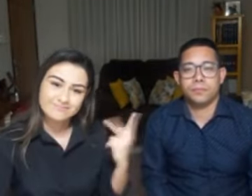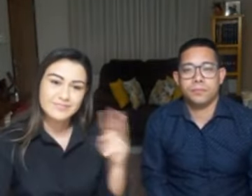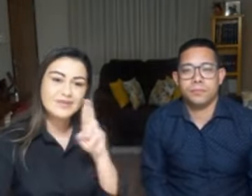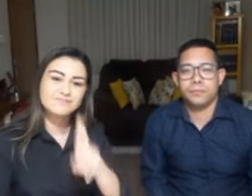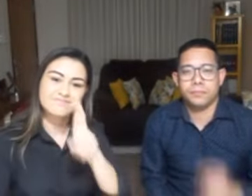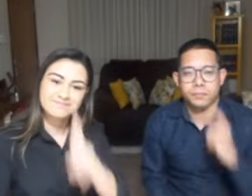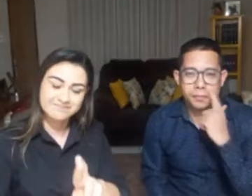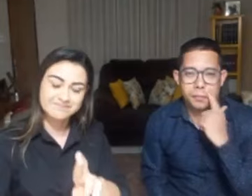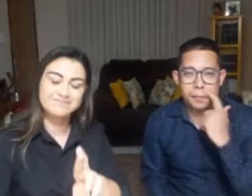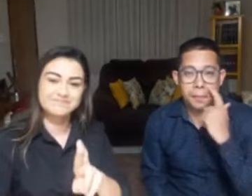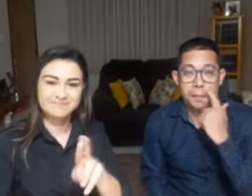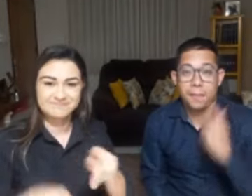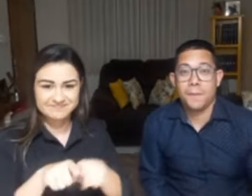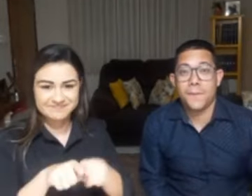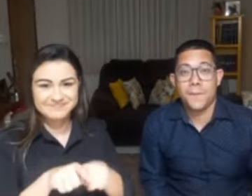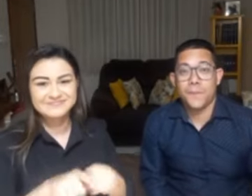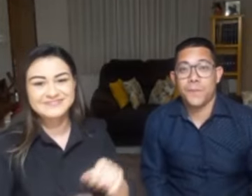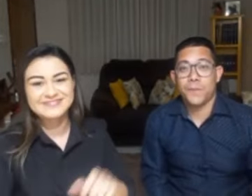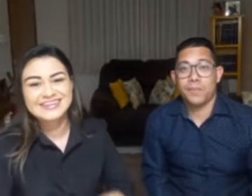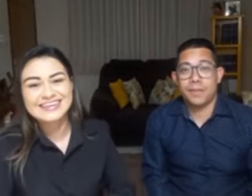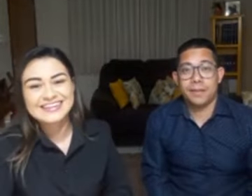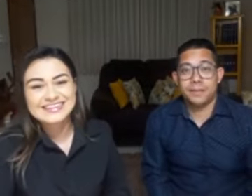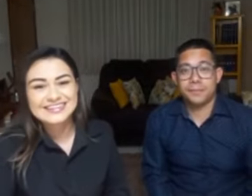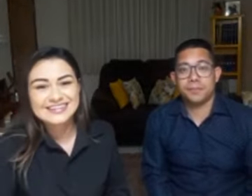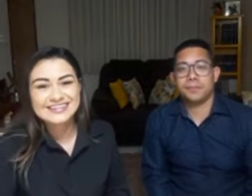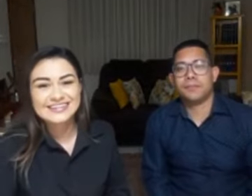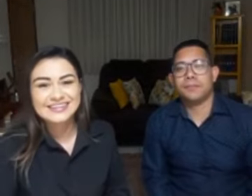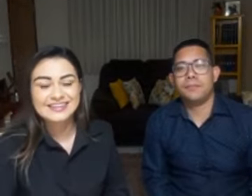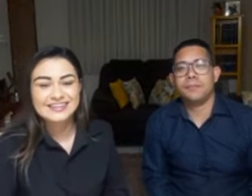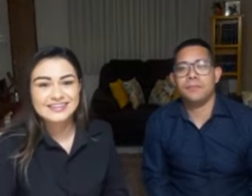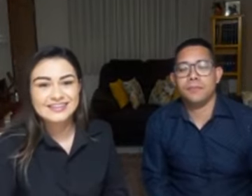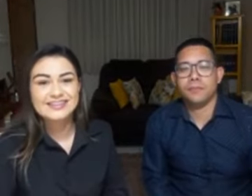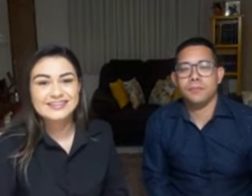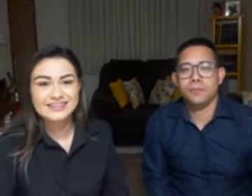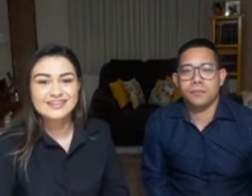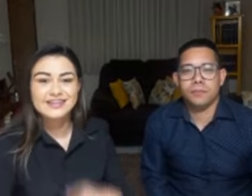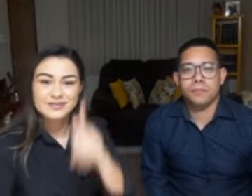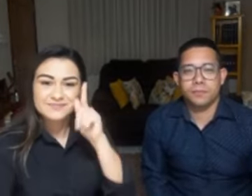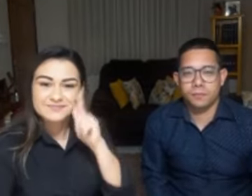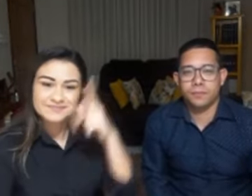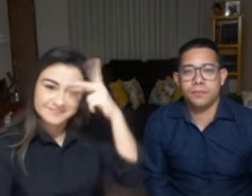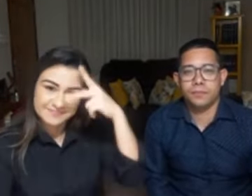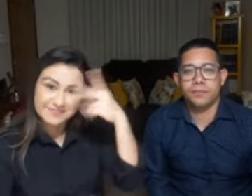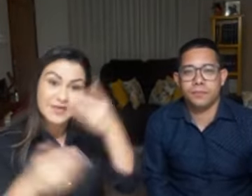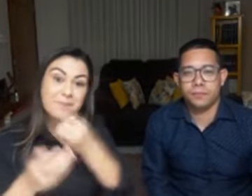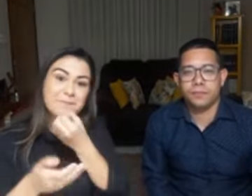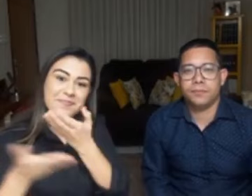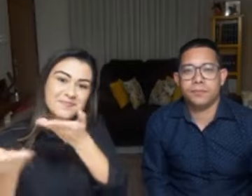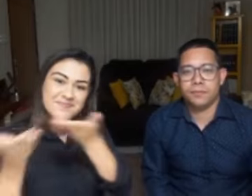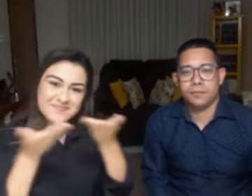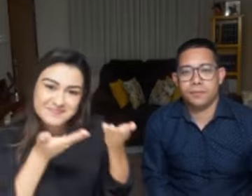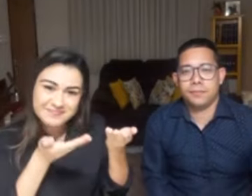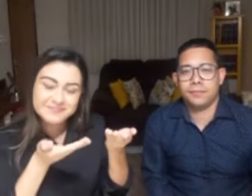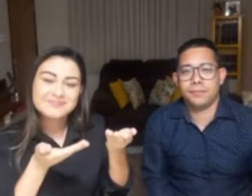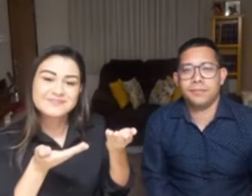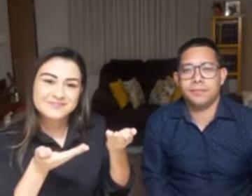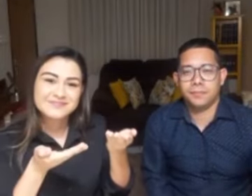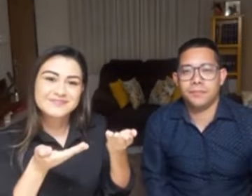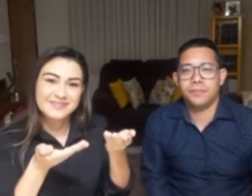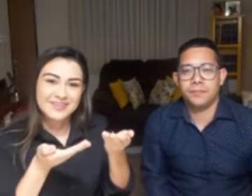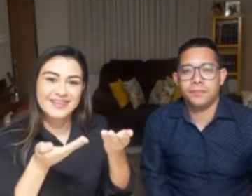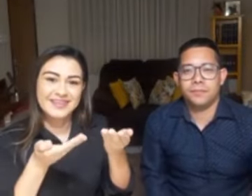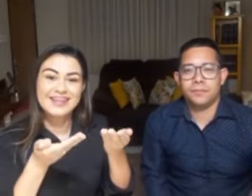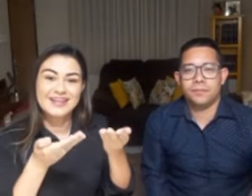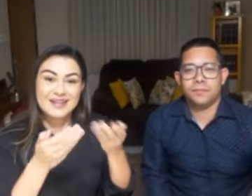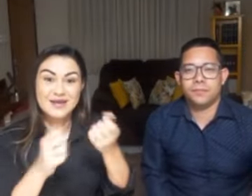vierem surgir, tá? Então, mais uma vez, Gisele e Kérima, sejam muito, mas muito bem-vindos mesmo ao nosso evento online,